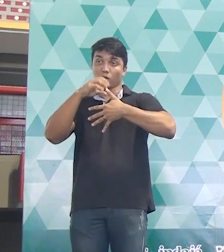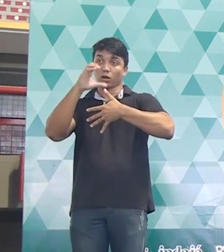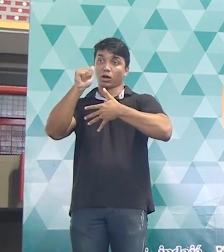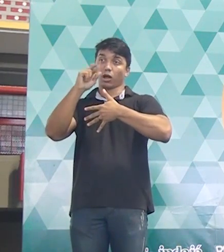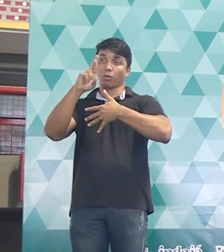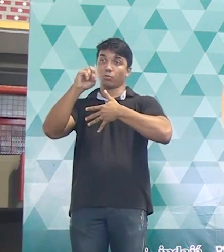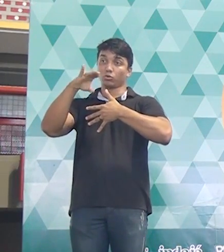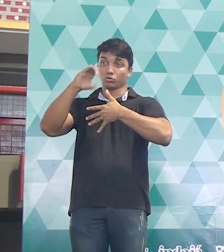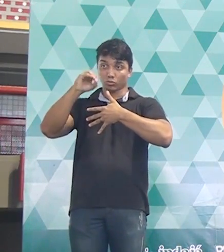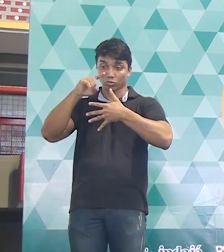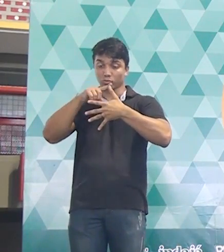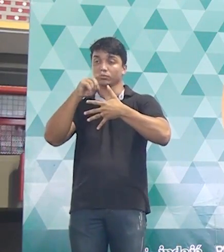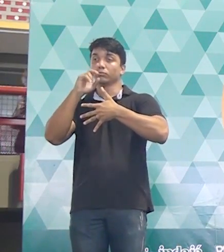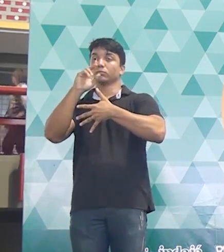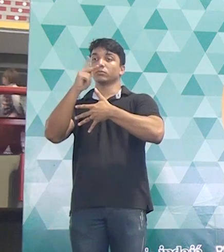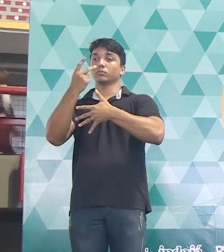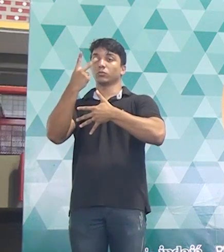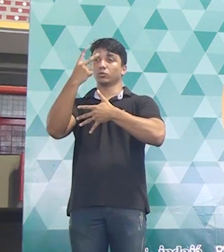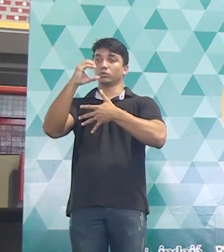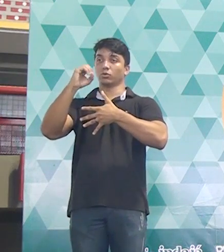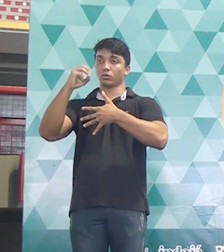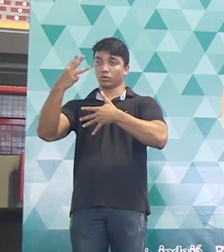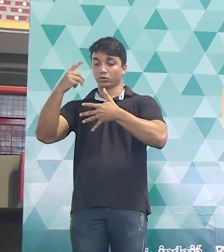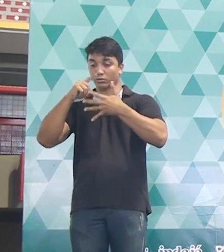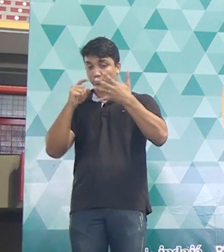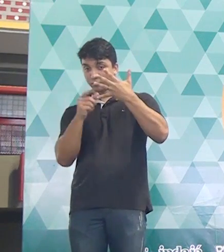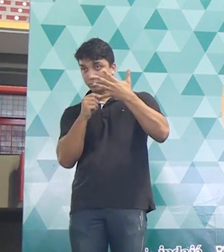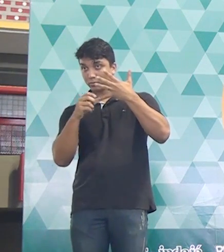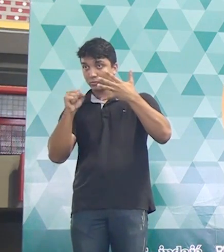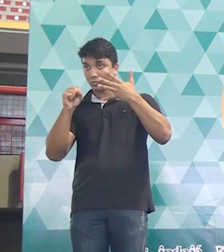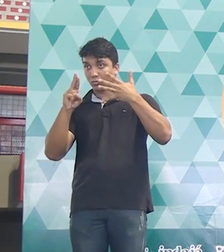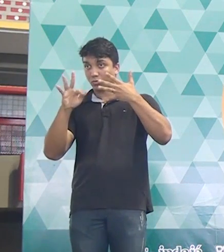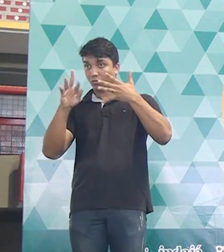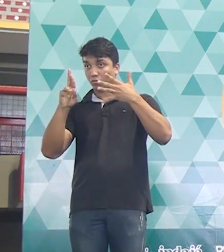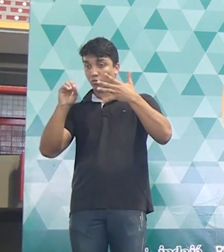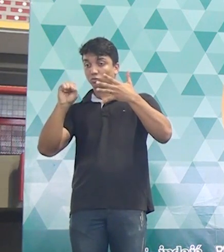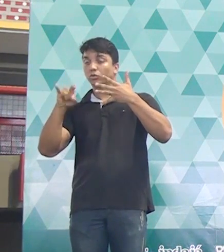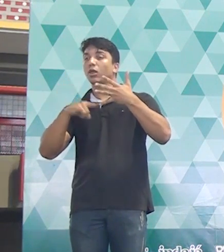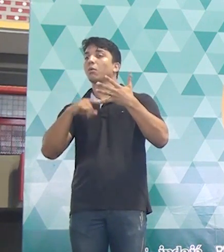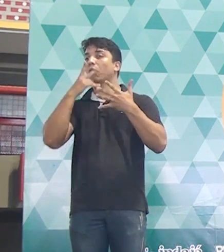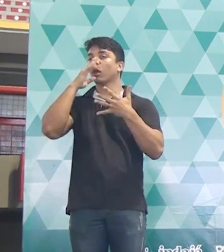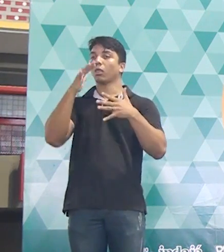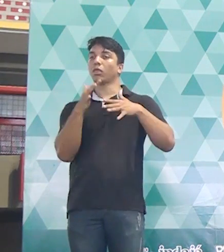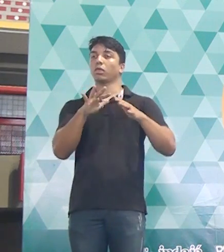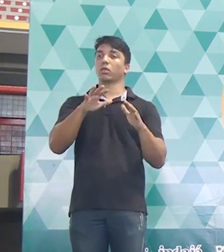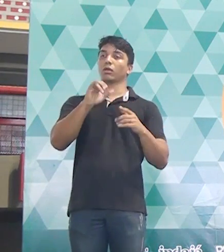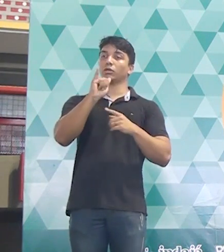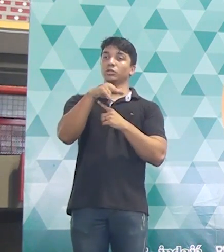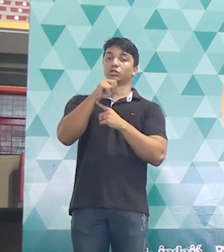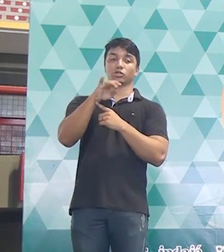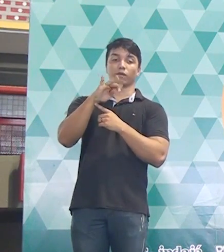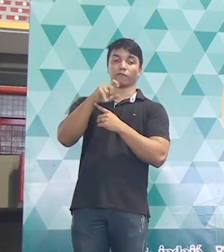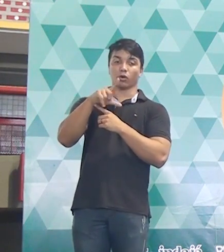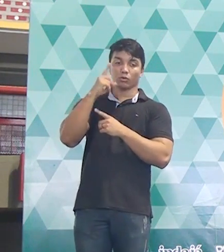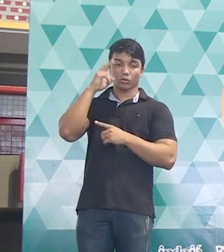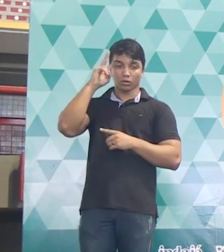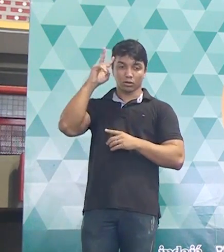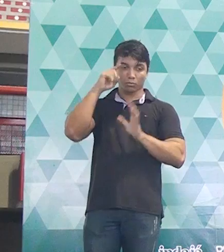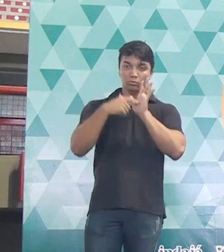carbônico, H2CO3, como o ácido sulfuroso, são ácidos instáveis. Eu acabei de mostrar isso